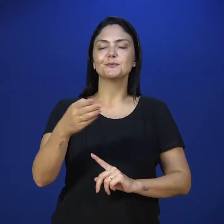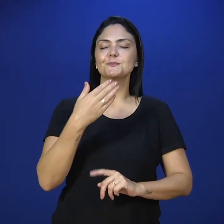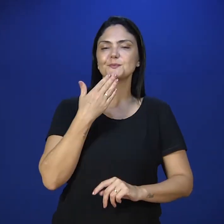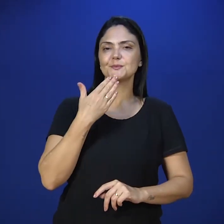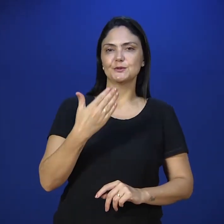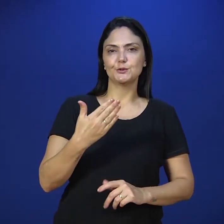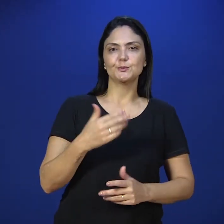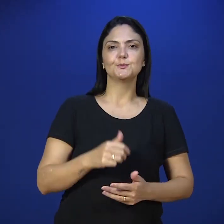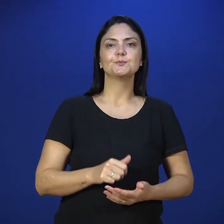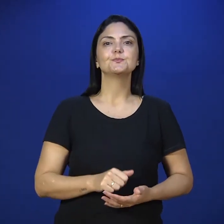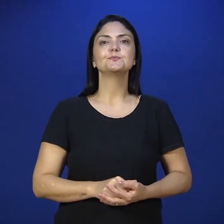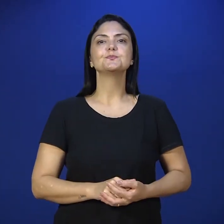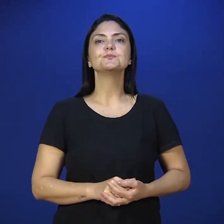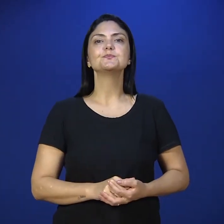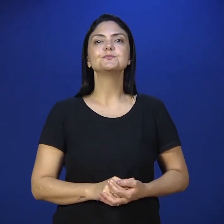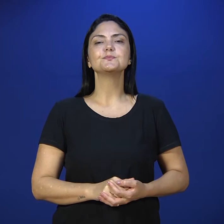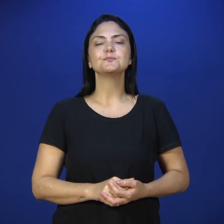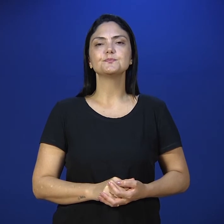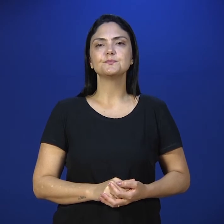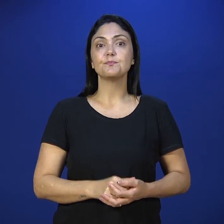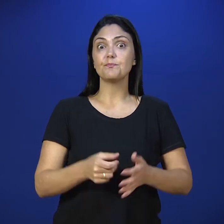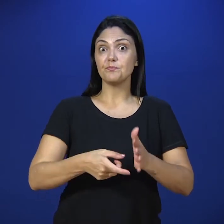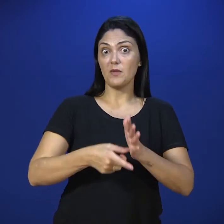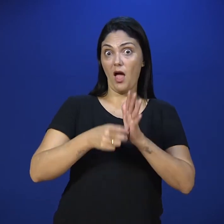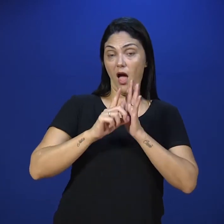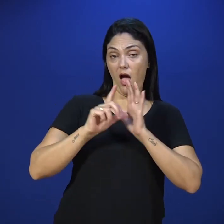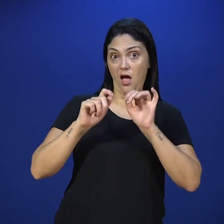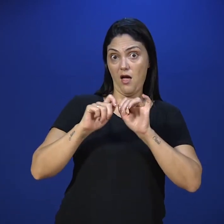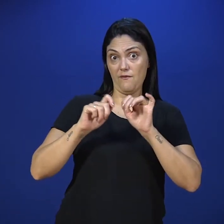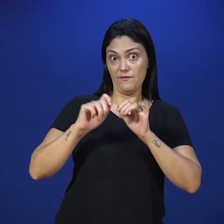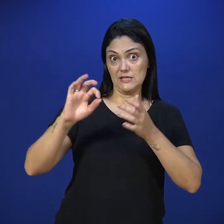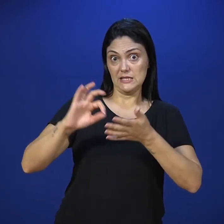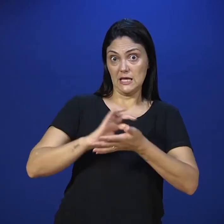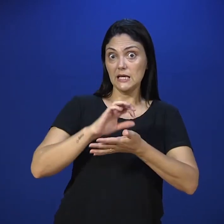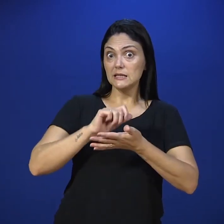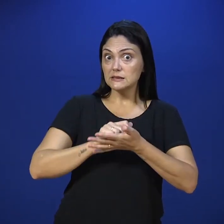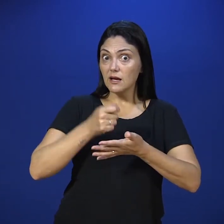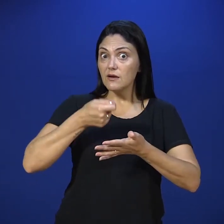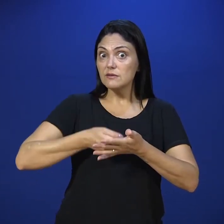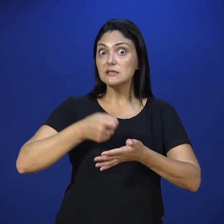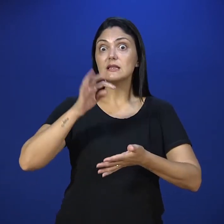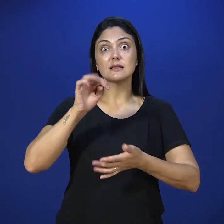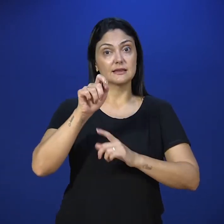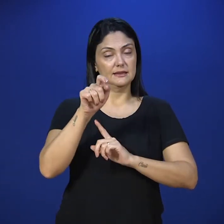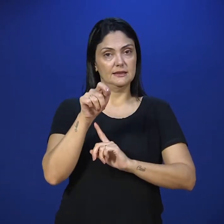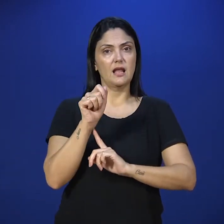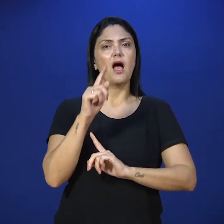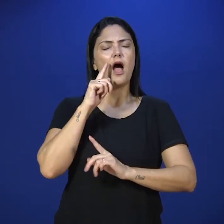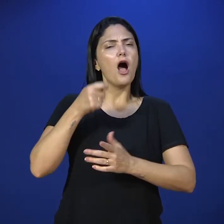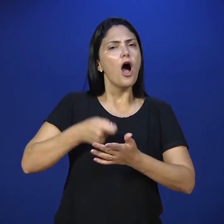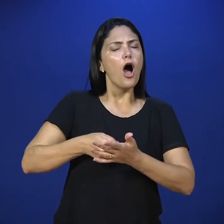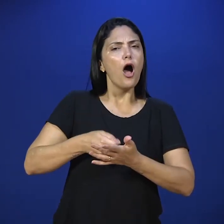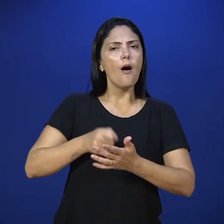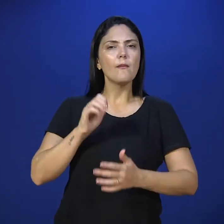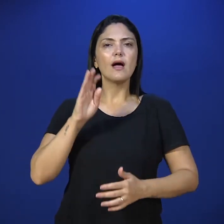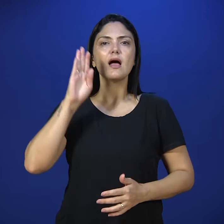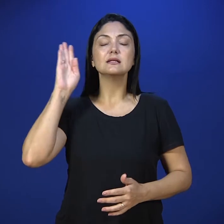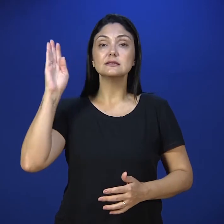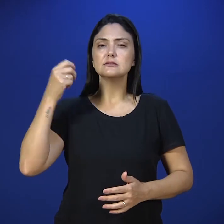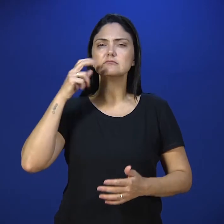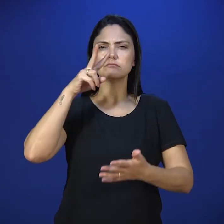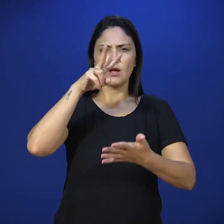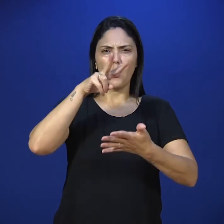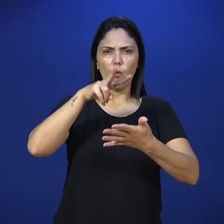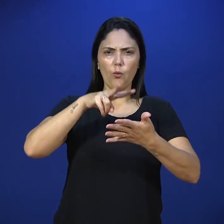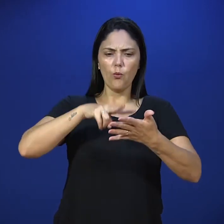pedido. 3. Antes de efetuar a inscrição e o pagamento da taxa, é obrigação do candidato ter